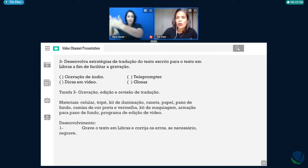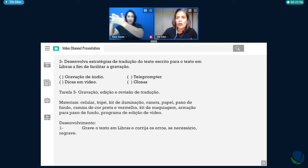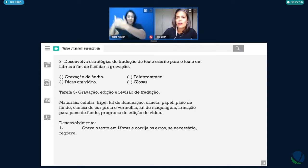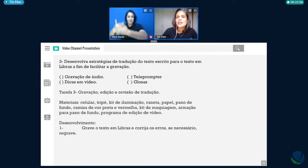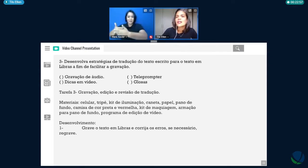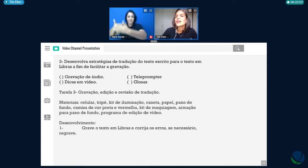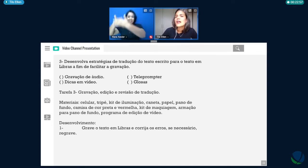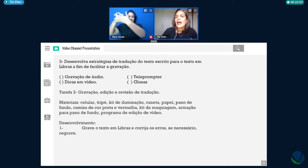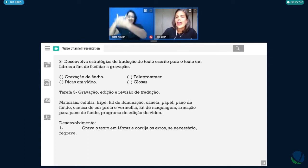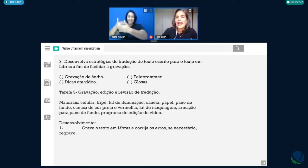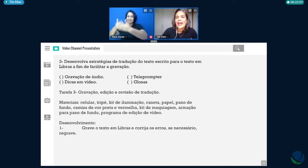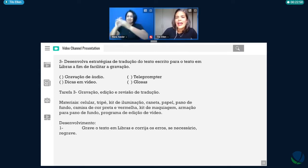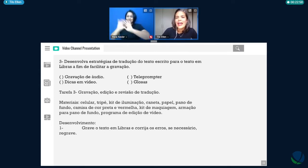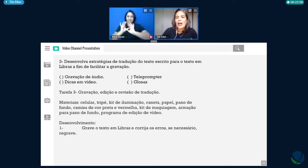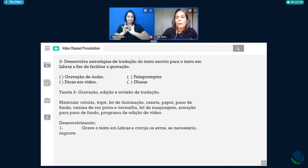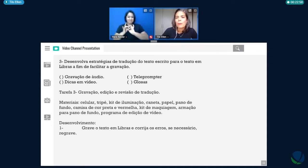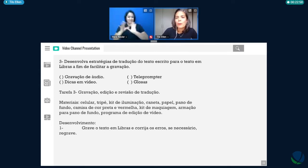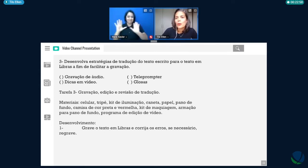de glosa,